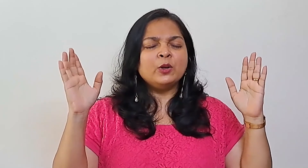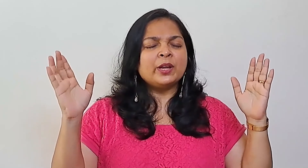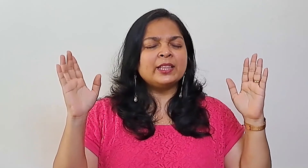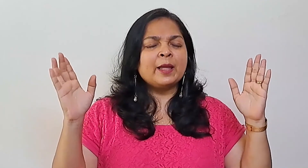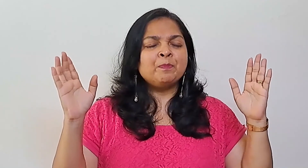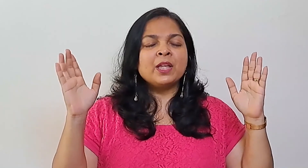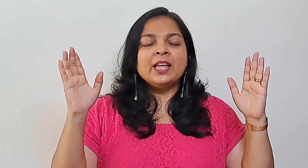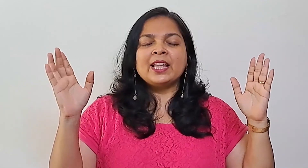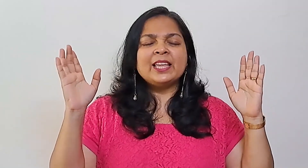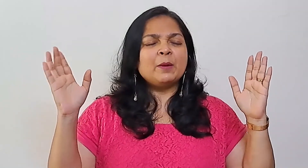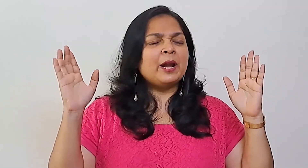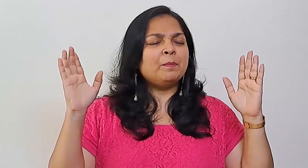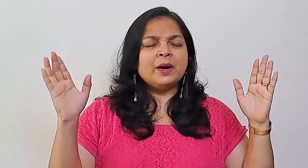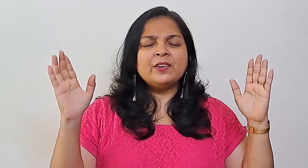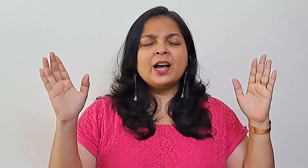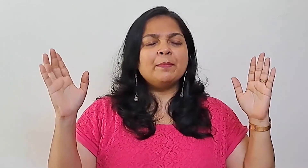ਰਿਹਾ, ਮਲਟੀਪਲਾਈ ਹੋ ਰਿਹਾ ਆ।